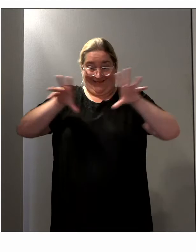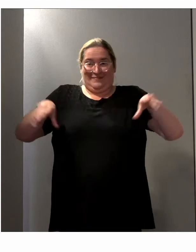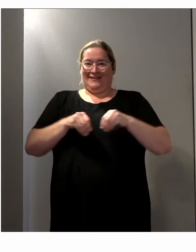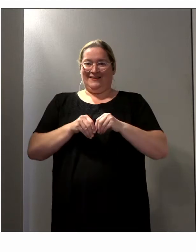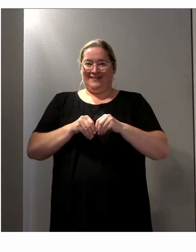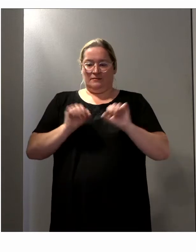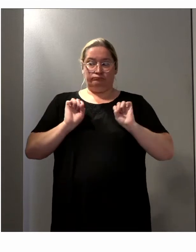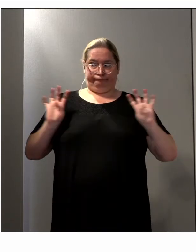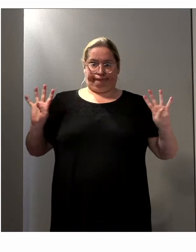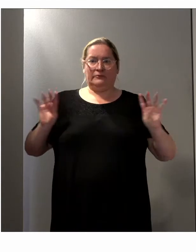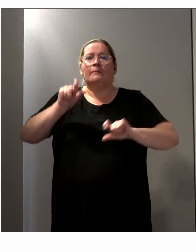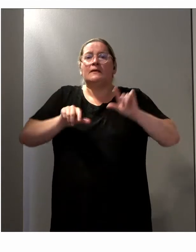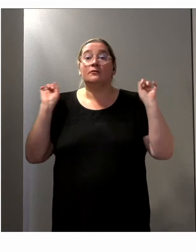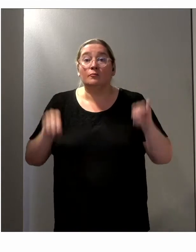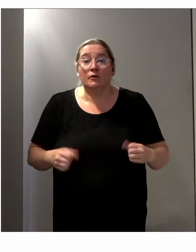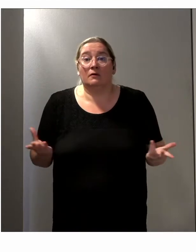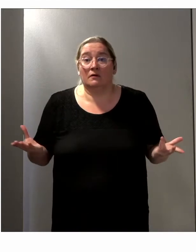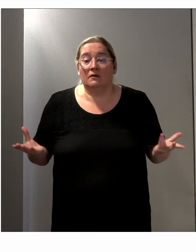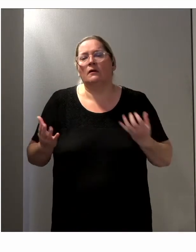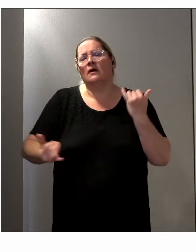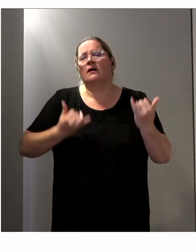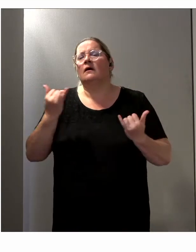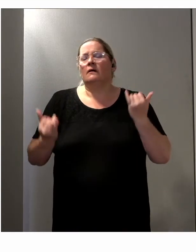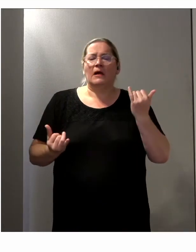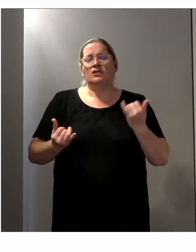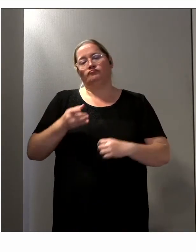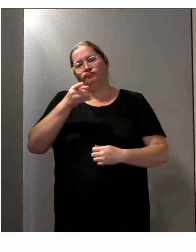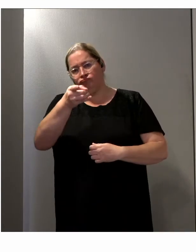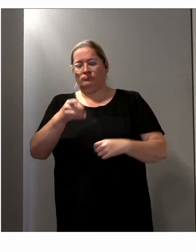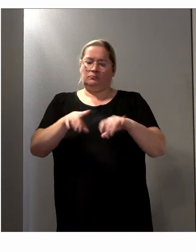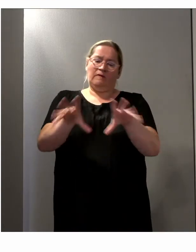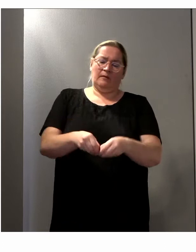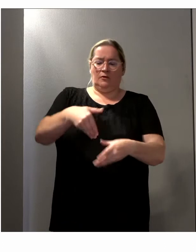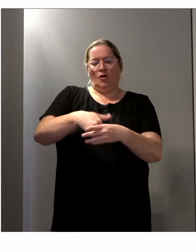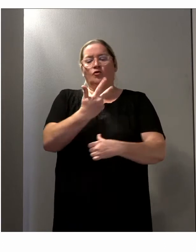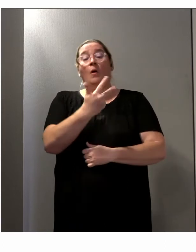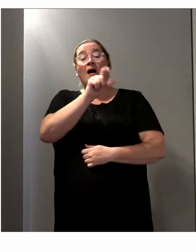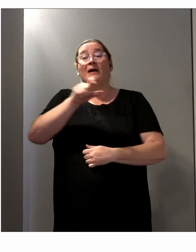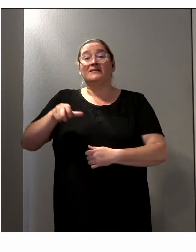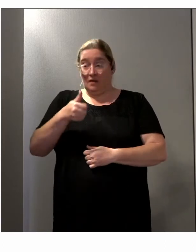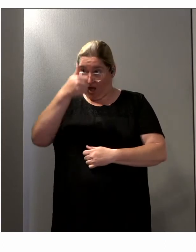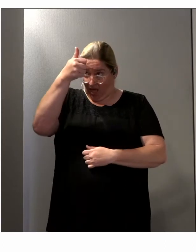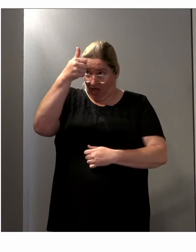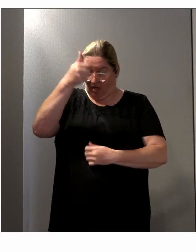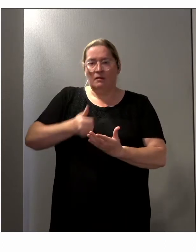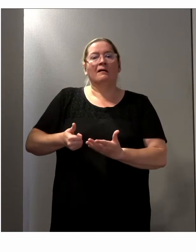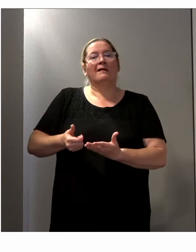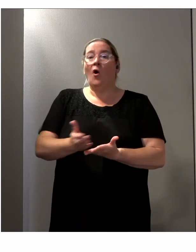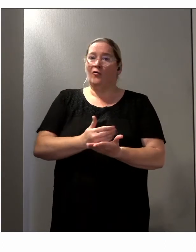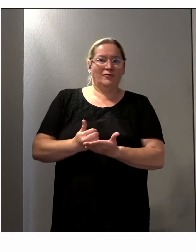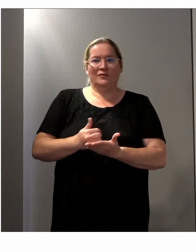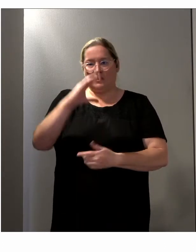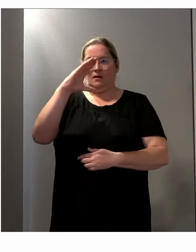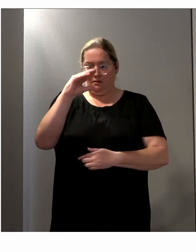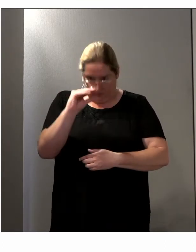appartient. Et donc typiquement, si vous faites partie d'un ménage à 3 personnes pour un même revenu, votre niveau de vie est évidemment inférieur